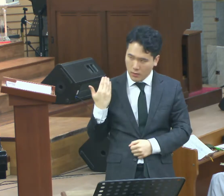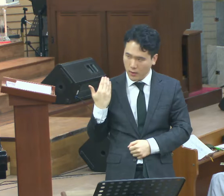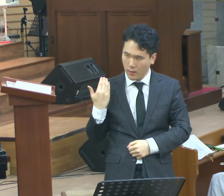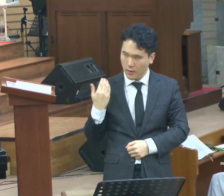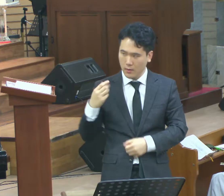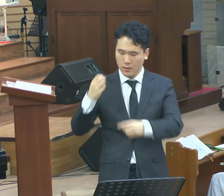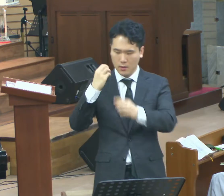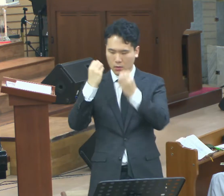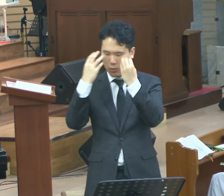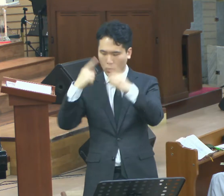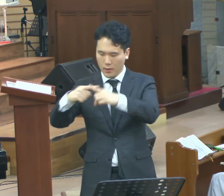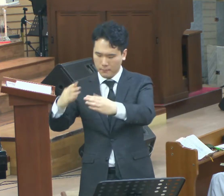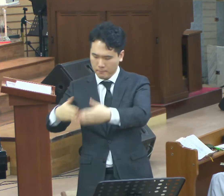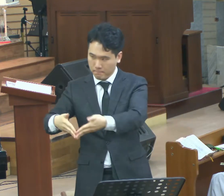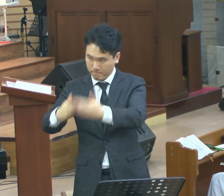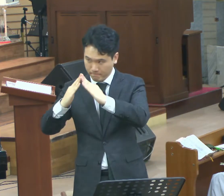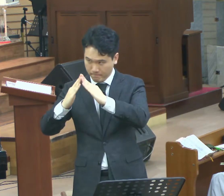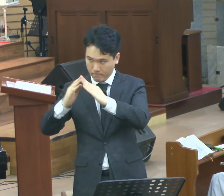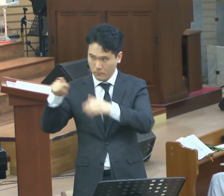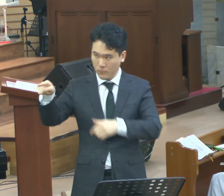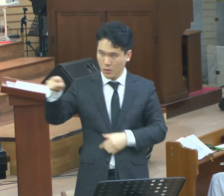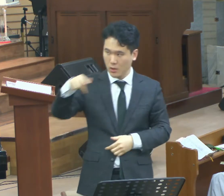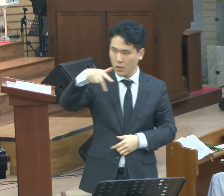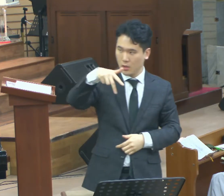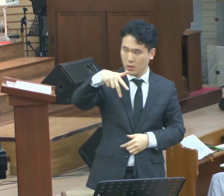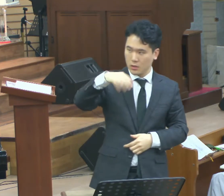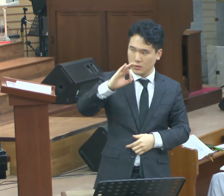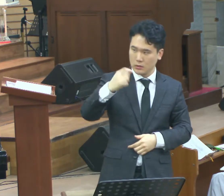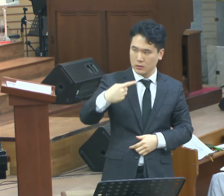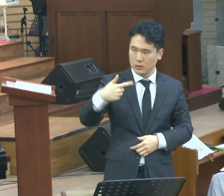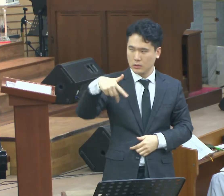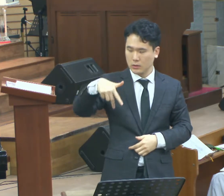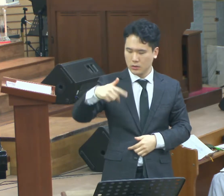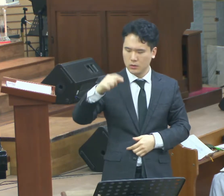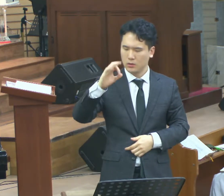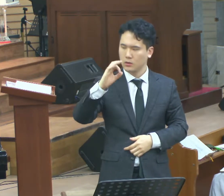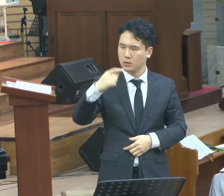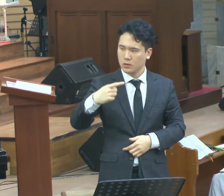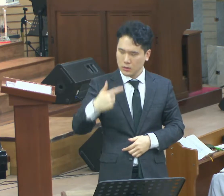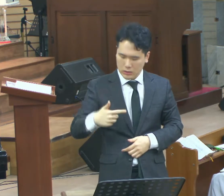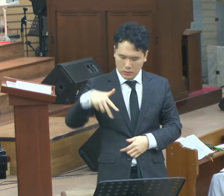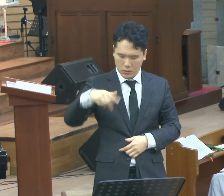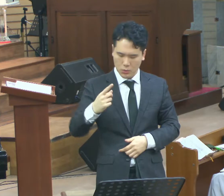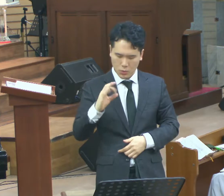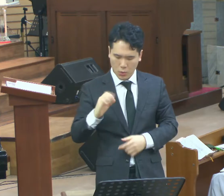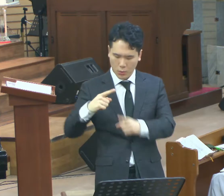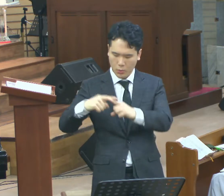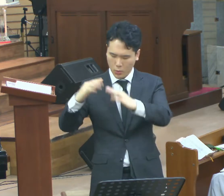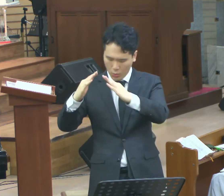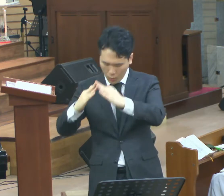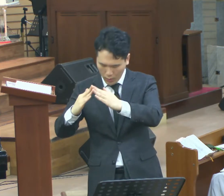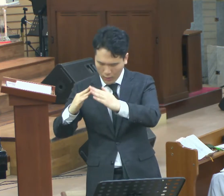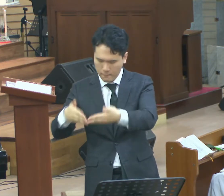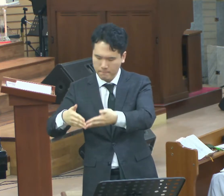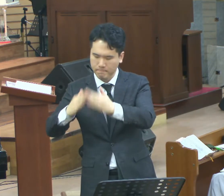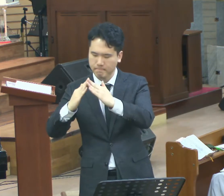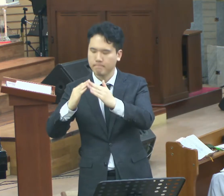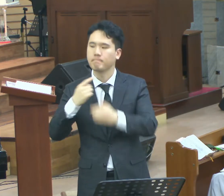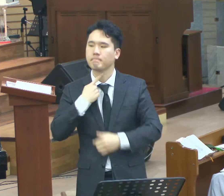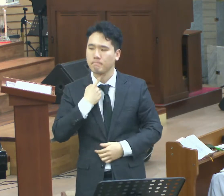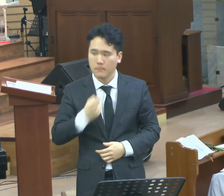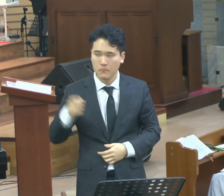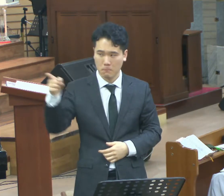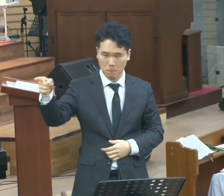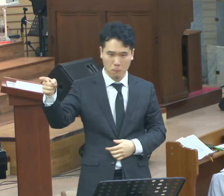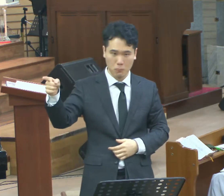전해주셨어요. 지금 30년이 지나서 개척하려고 하는데 어떤 성도들은 부정적이에요. 왜? 지금 그럴